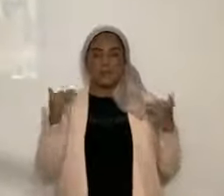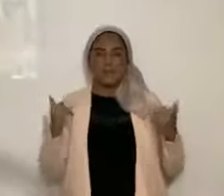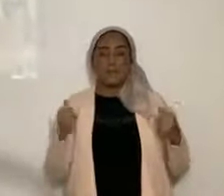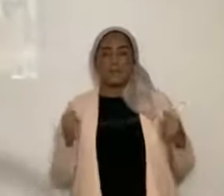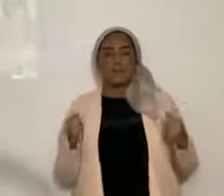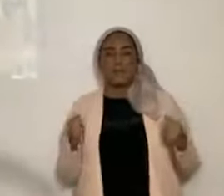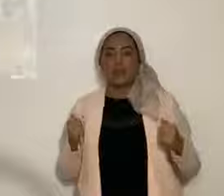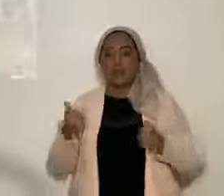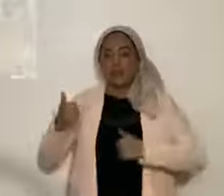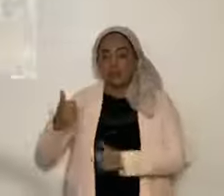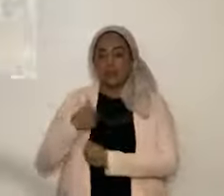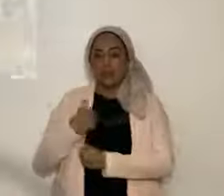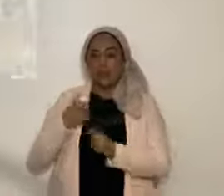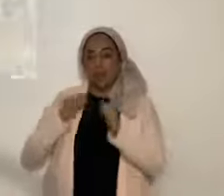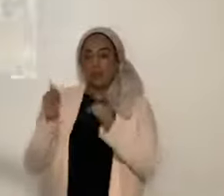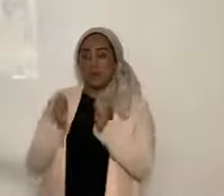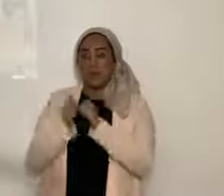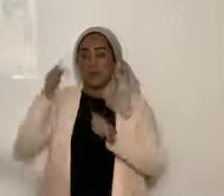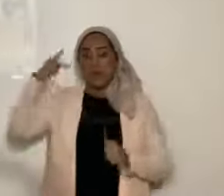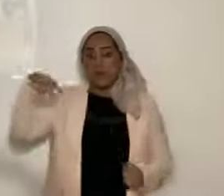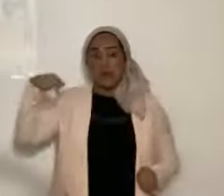los soldados que iban con Pablo,